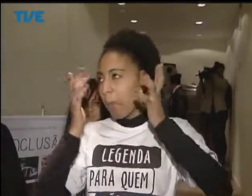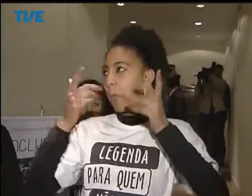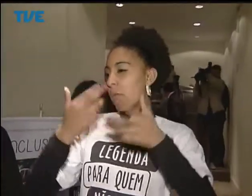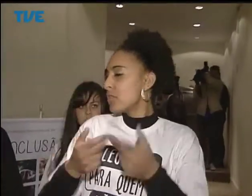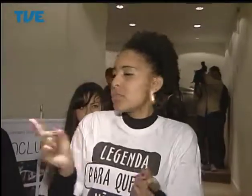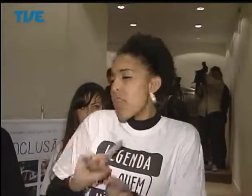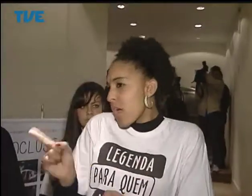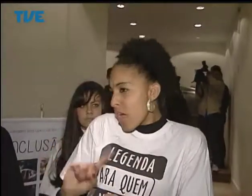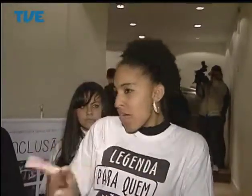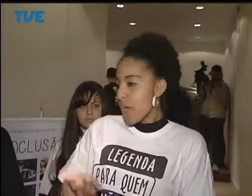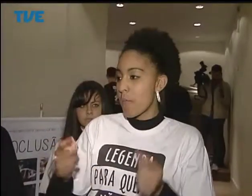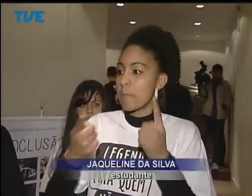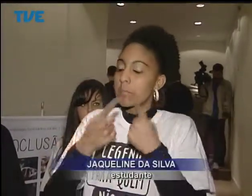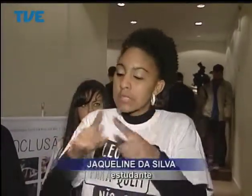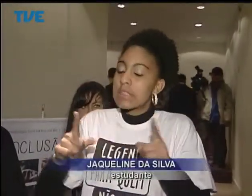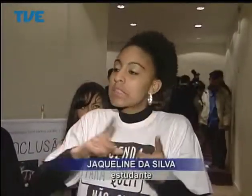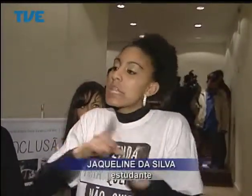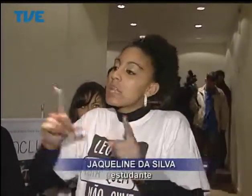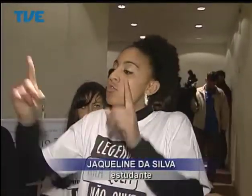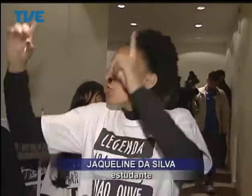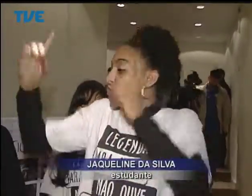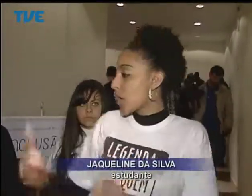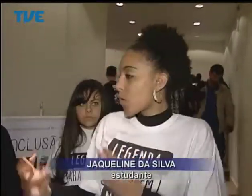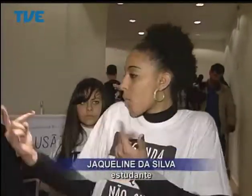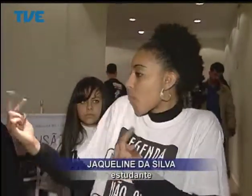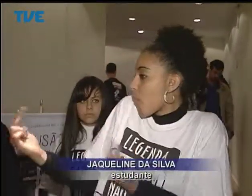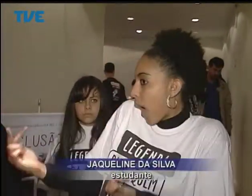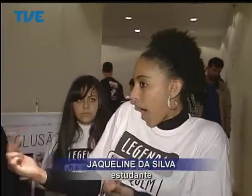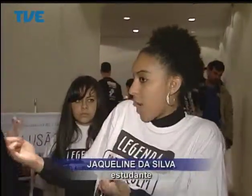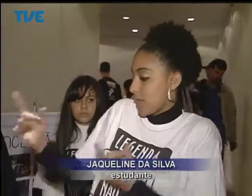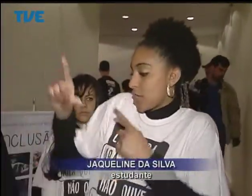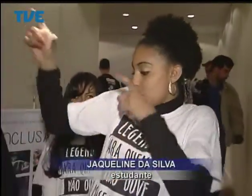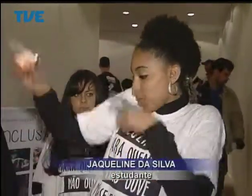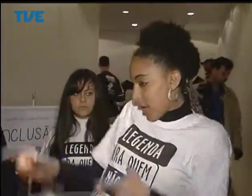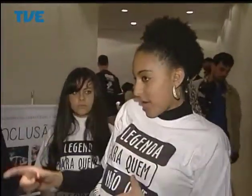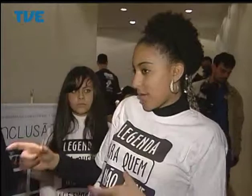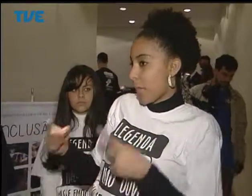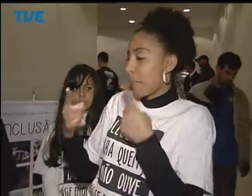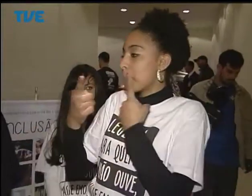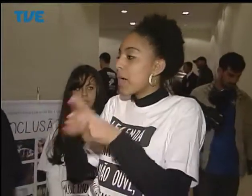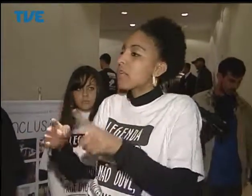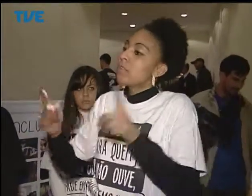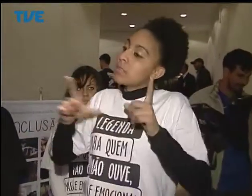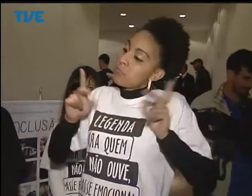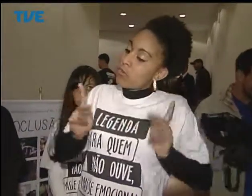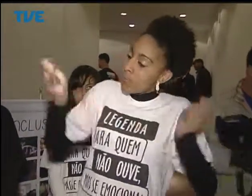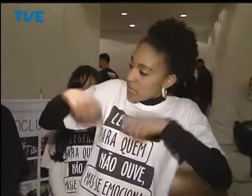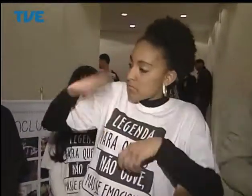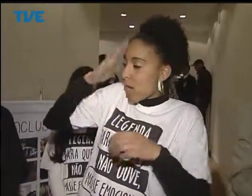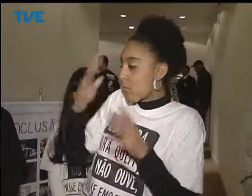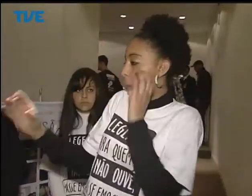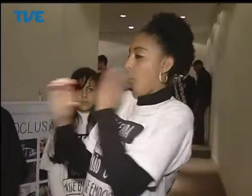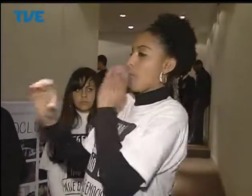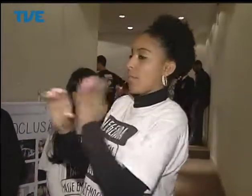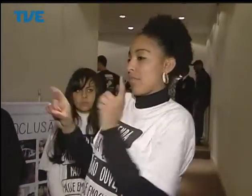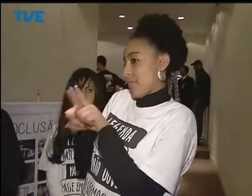não conhecem o surdo, acham que o surdo é burro. Não, isso não é verdade. A gente tem direito, a gente é igual, nós somos indivíduos iguais. A gente tem a